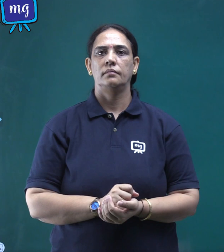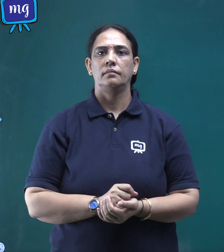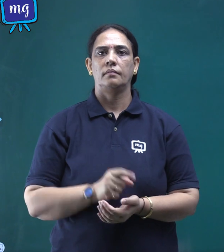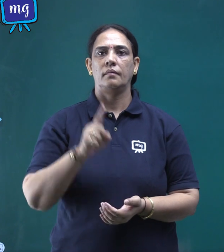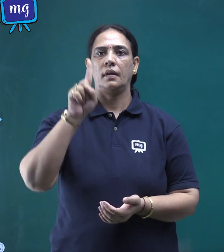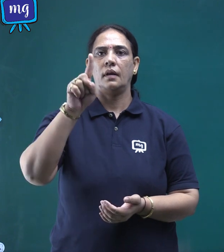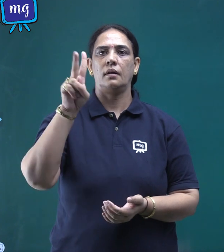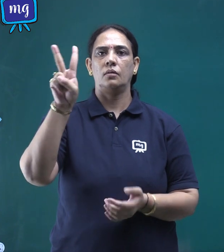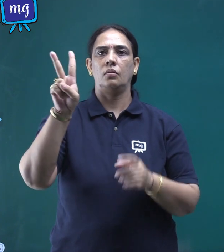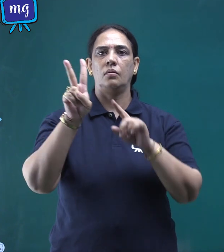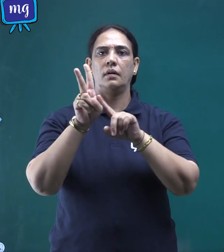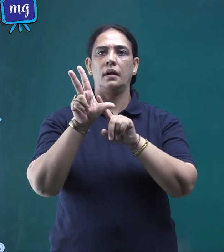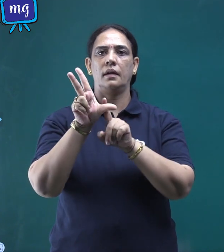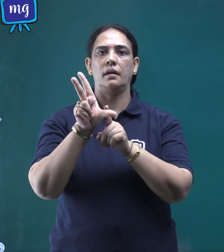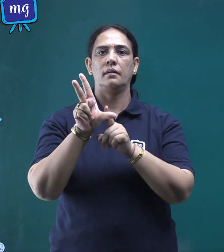3 गुणा 12 डिग्री